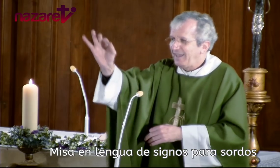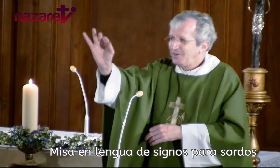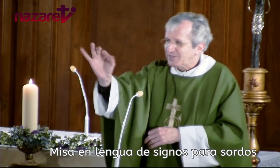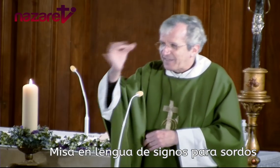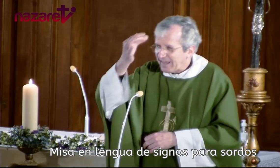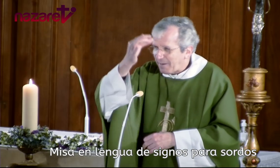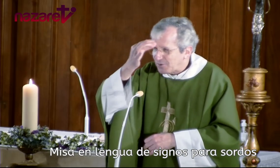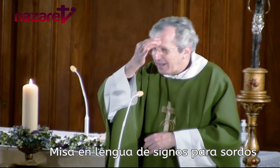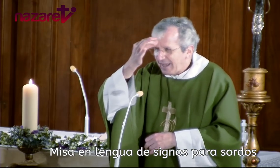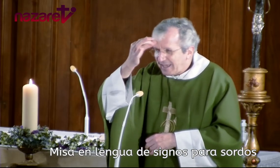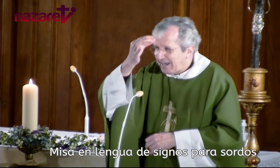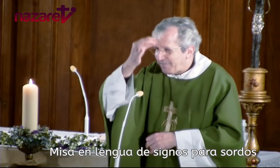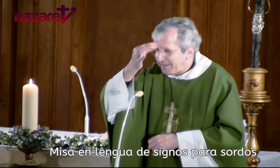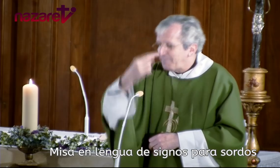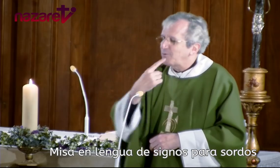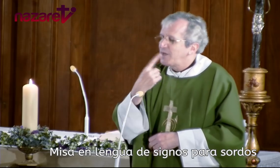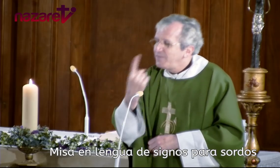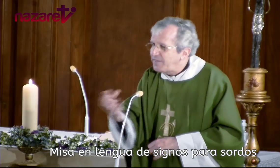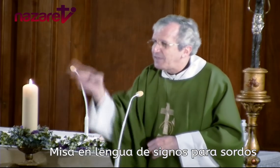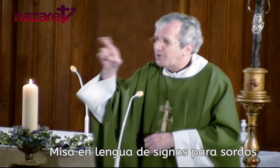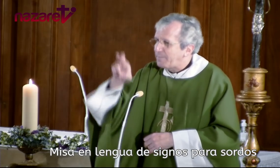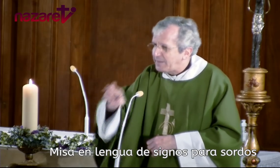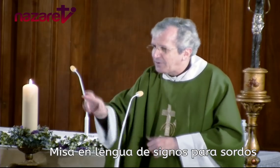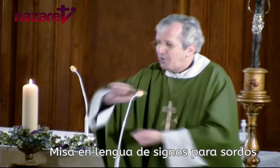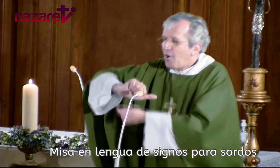nos acercábamos y en la frente íbamos diciendo, repitiendo,